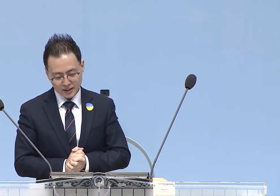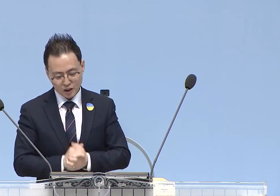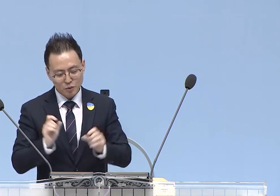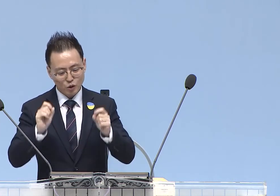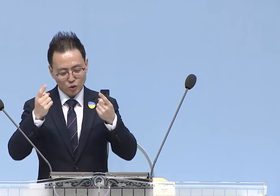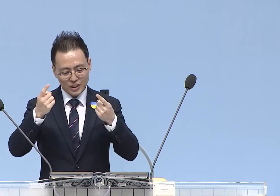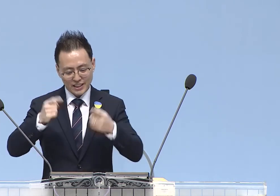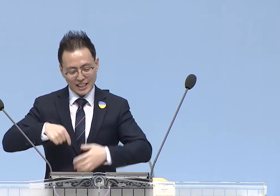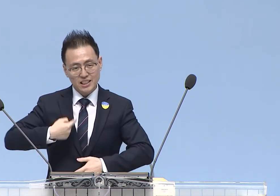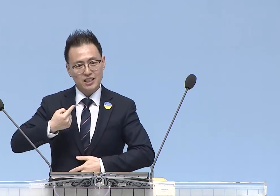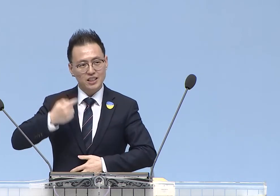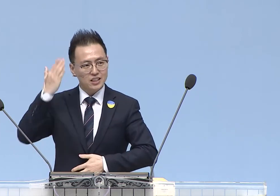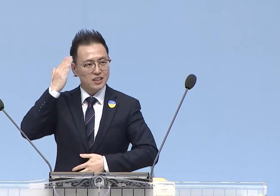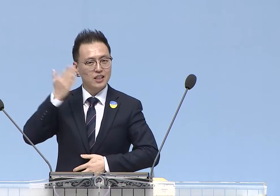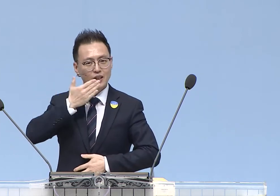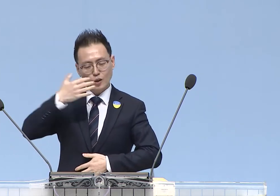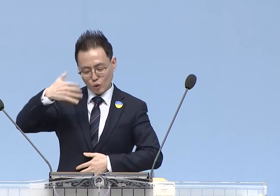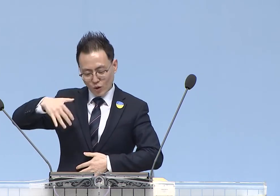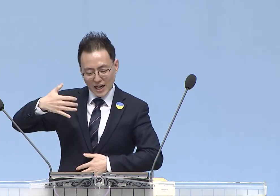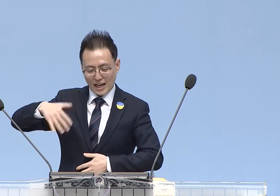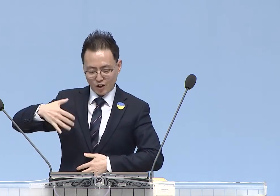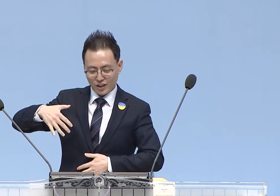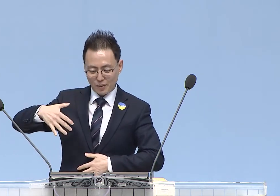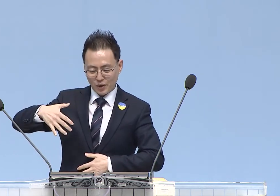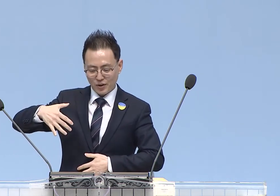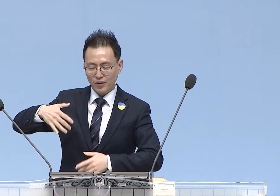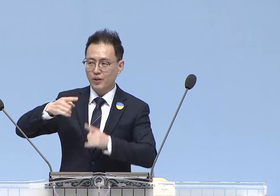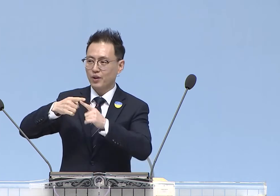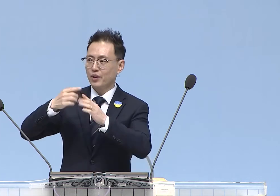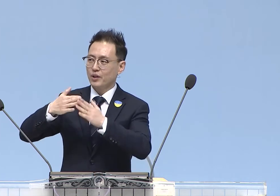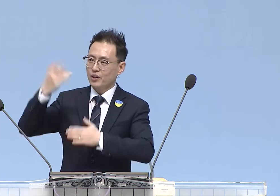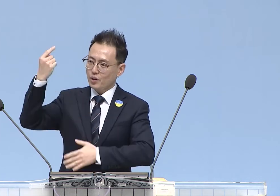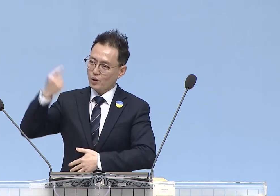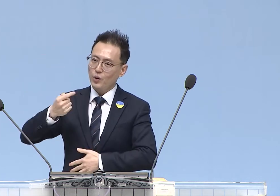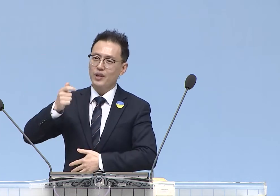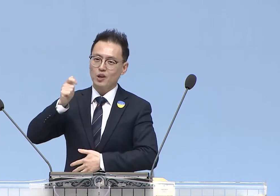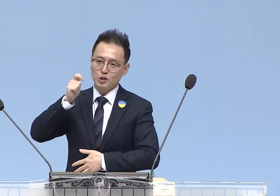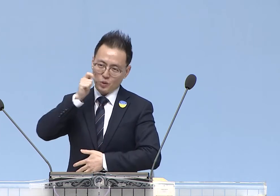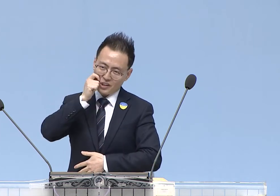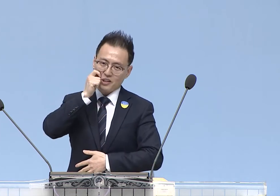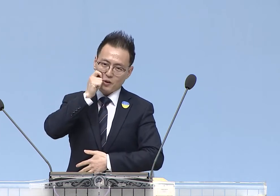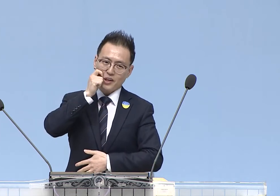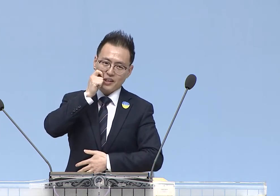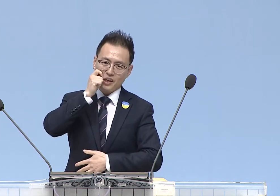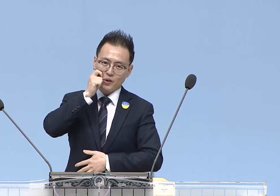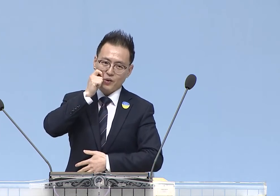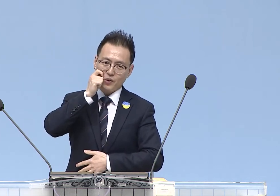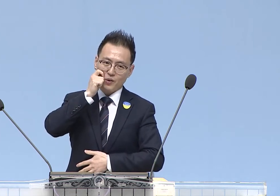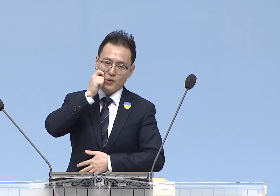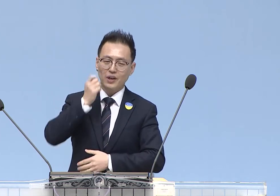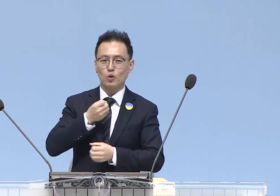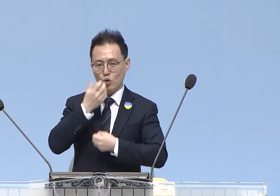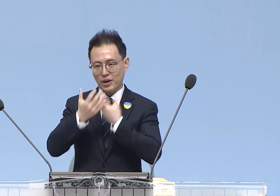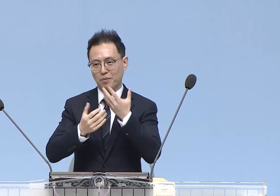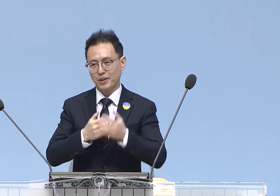그러면서 동시에 자신은 농아가 아니었다면 교회에 나오지 못했을 것 같아요 라고 고백합니다.